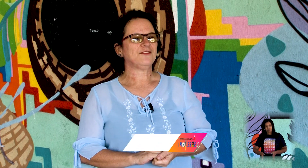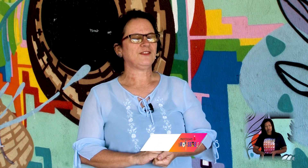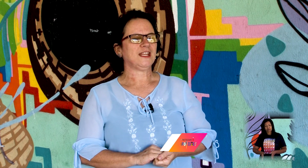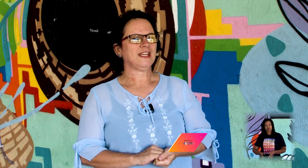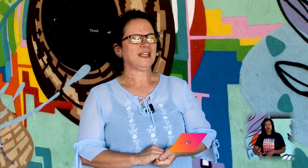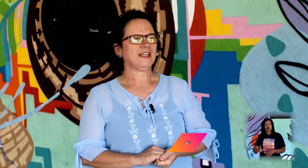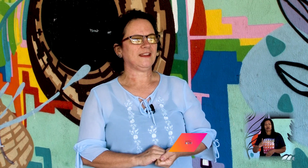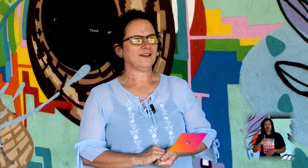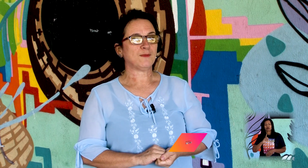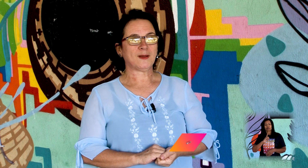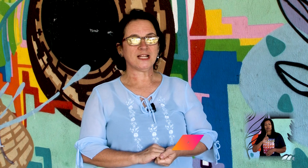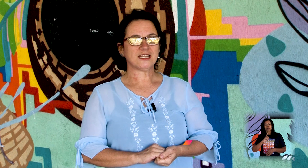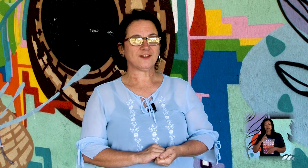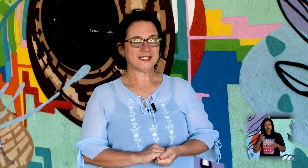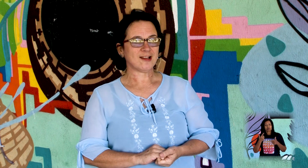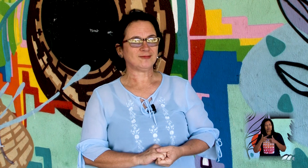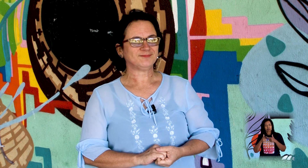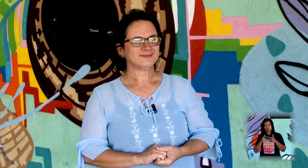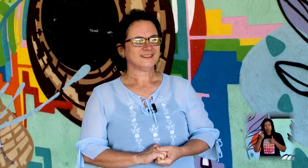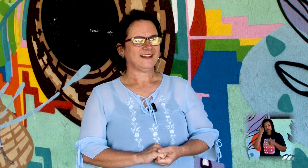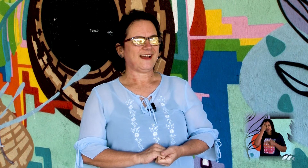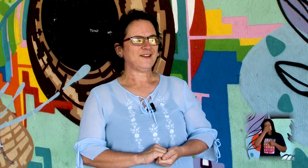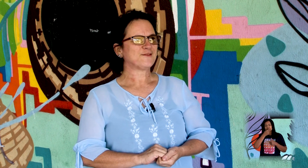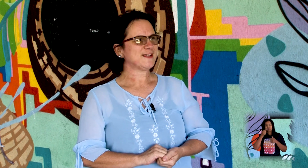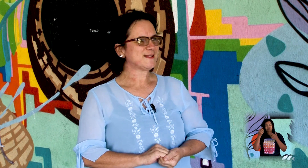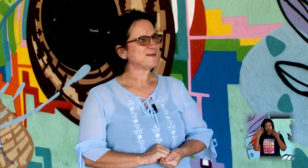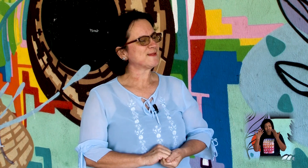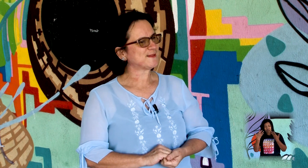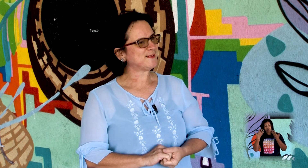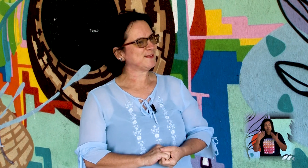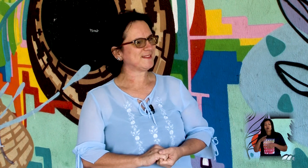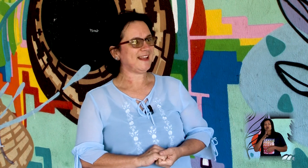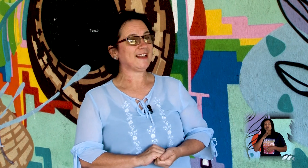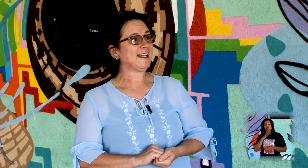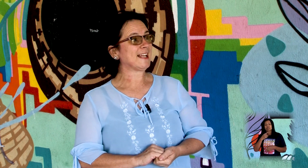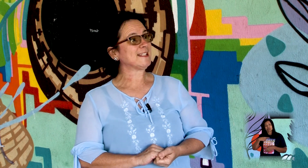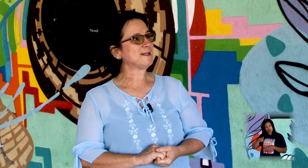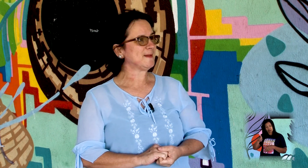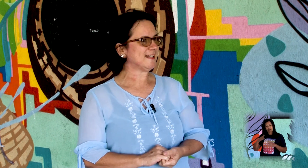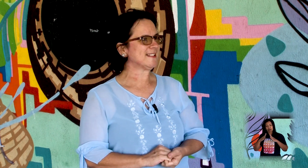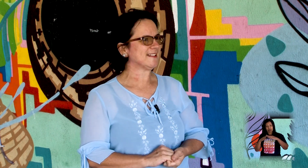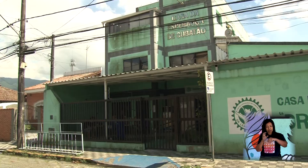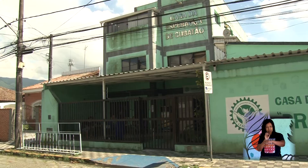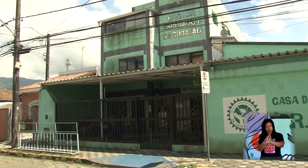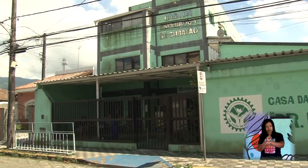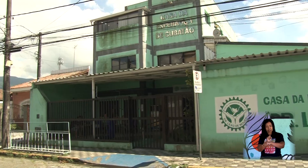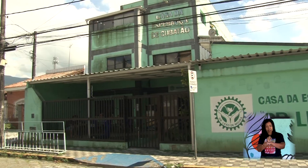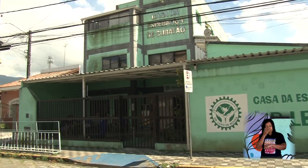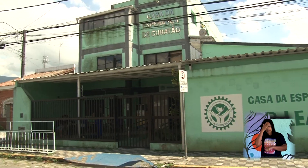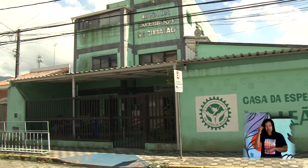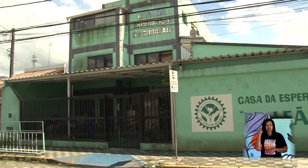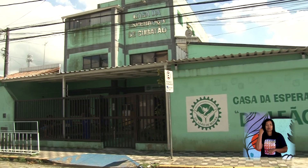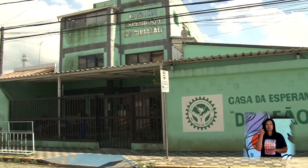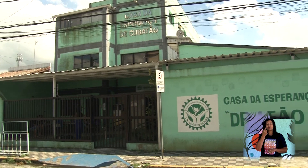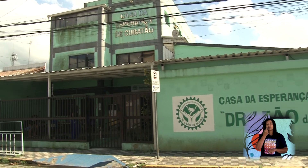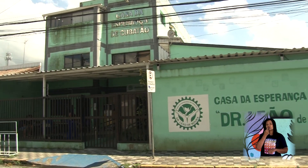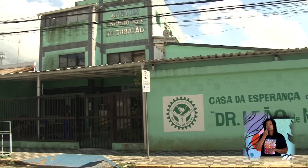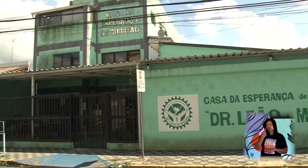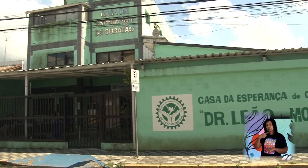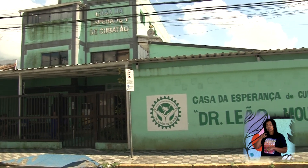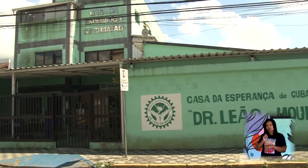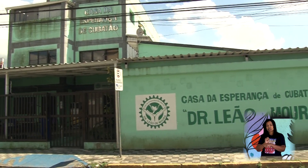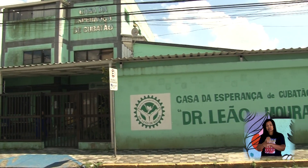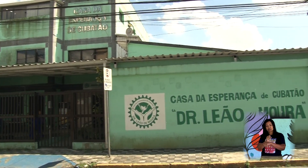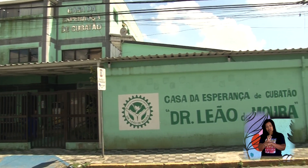E teve uma paralisia facial. Aí eu conheci uns surdos, né, lá na Casa da Esperança. Ela fazia fisioterapia